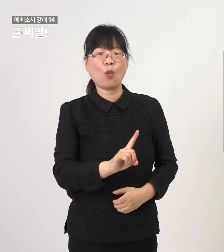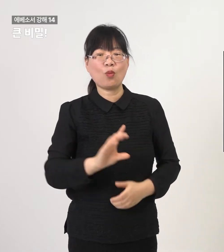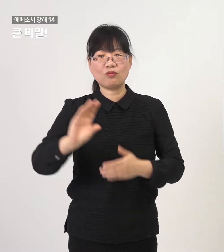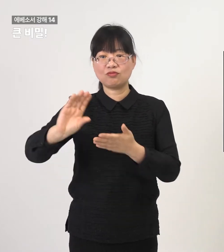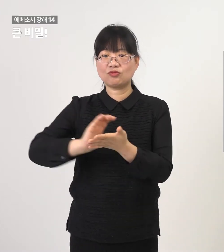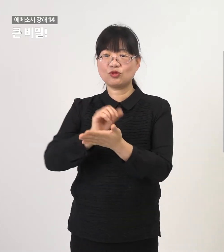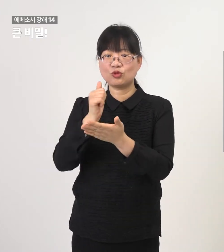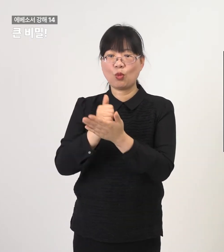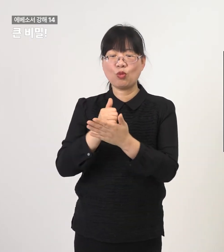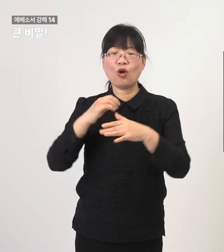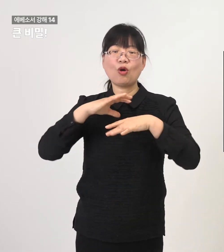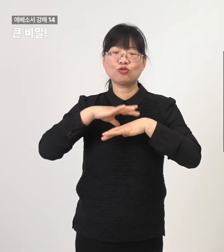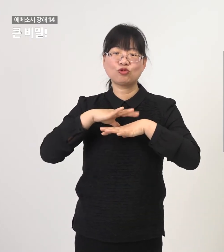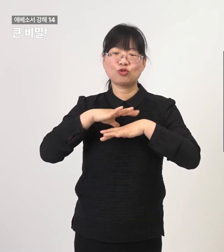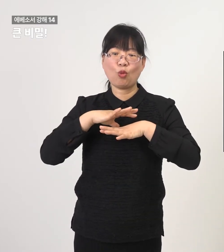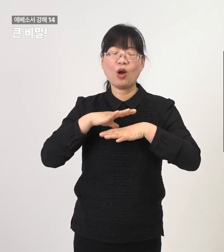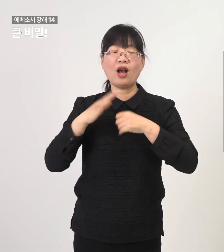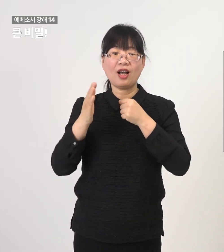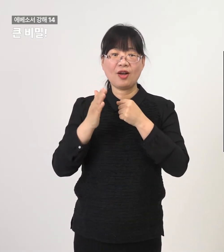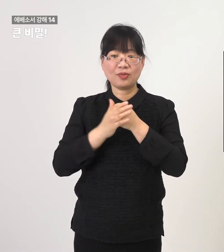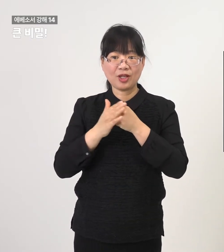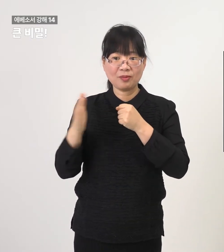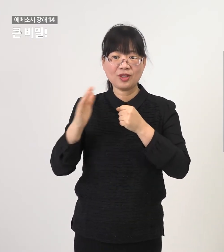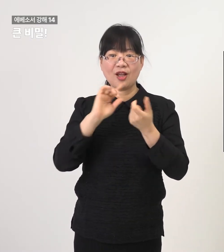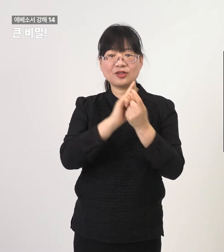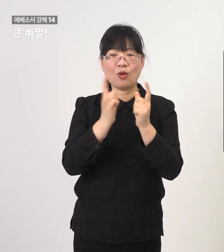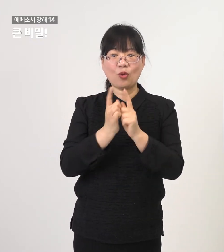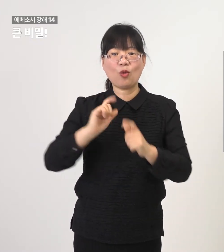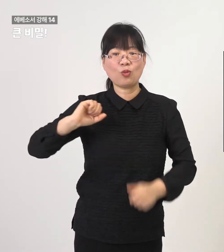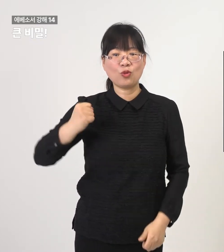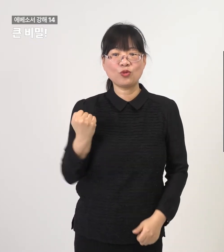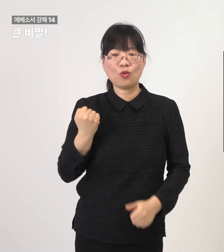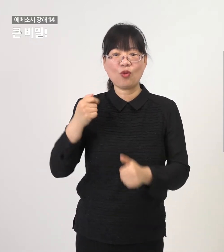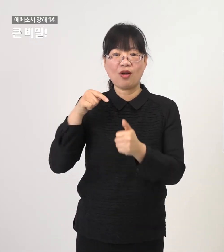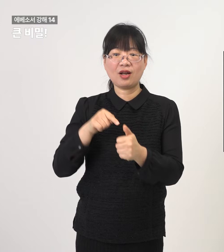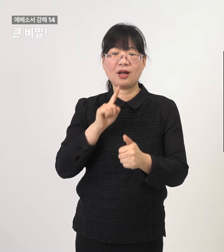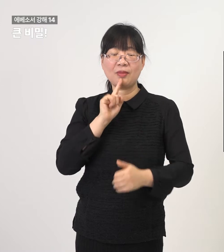그리스도를 두려워함으로 피차 복종하라, 이렇게 되어 있어요.